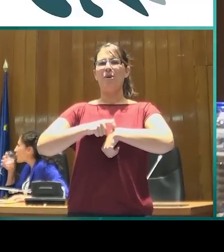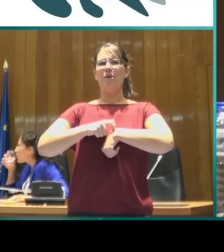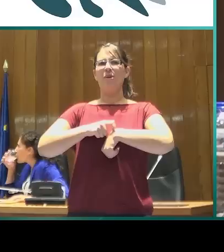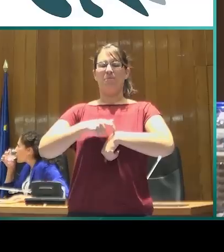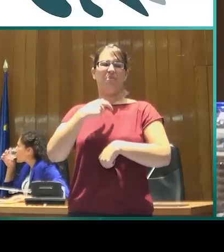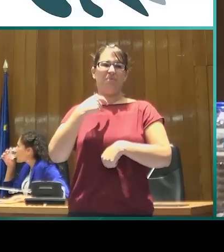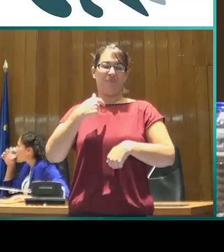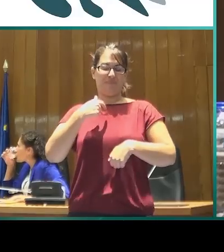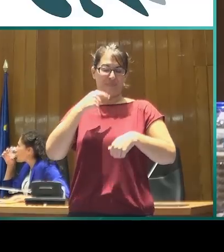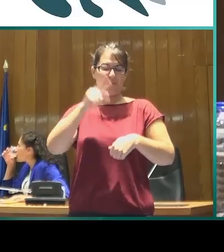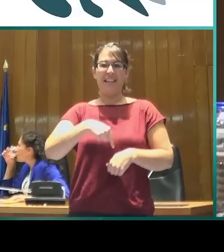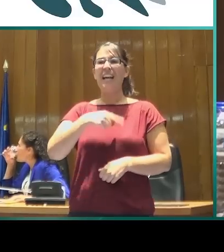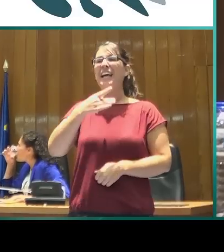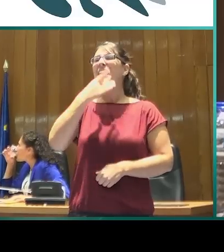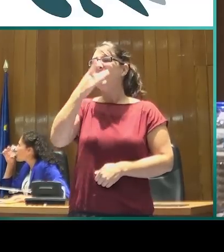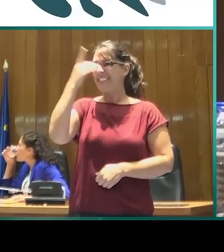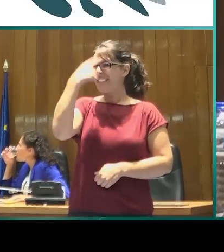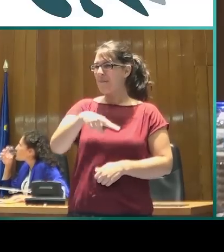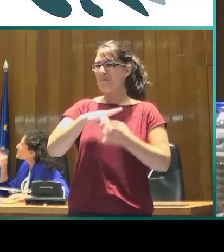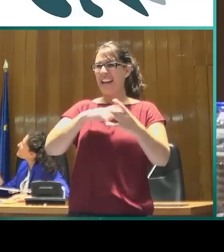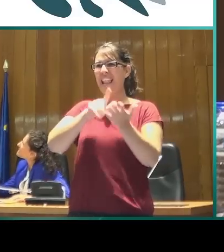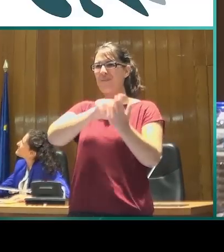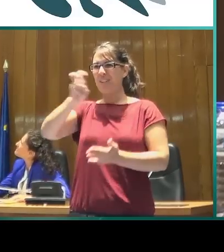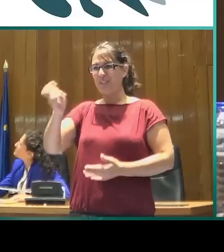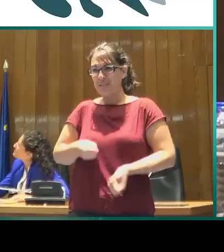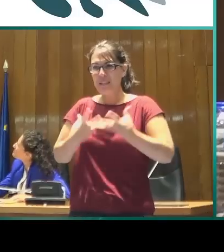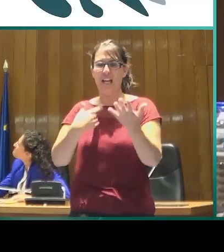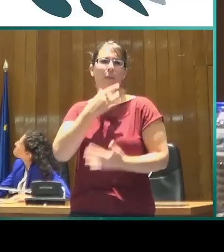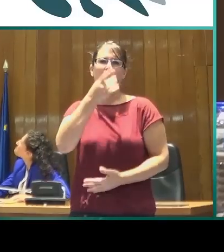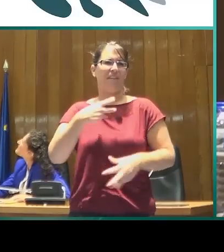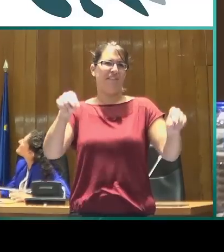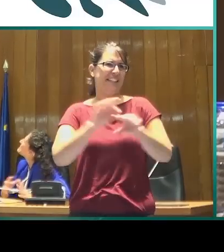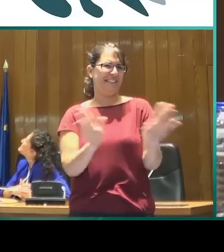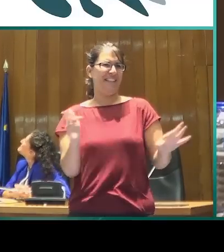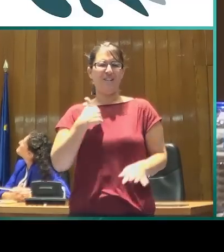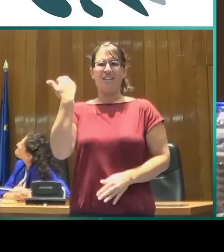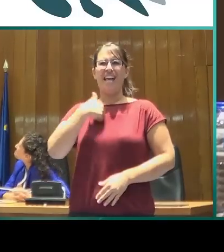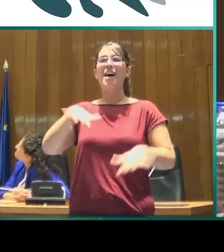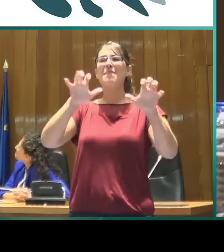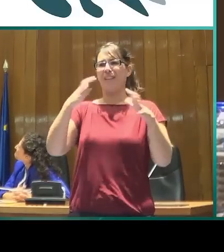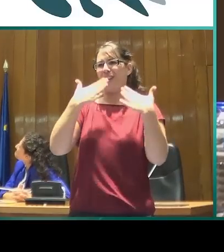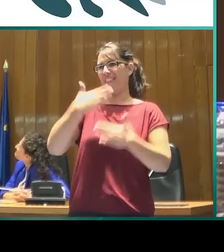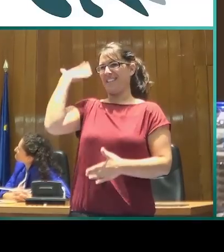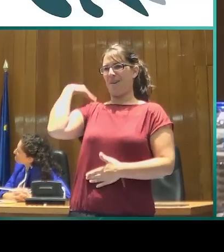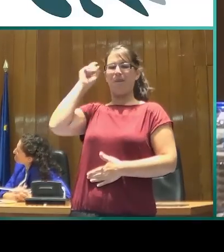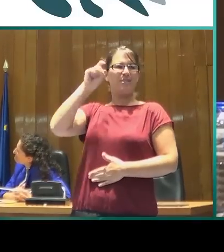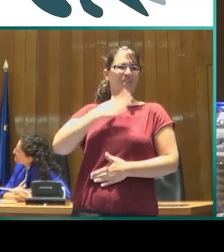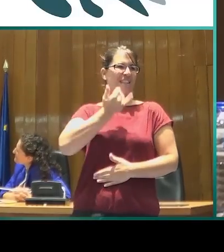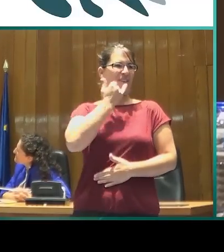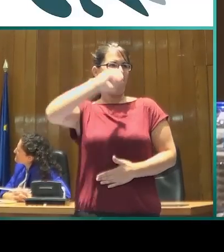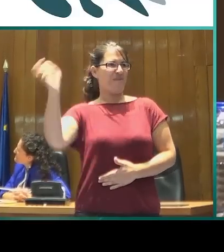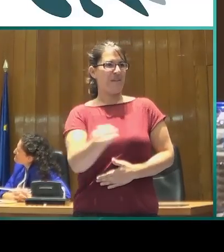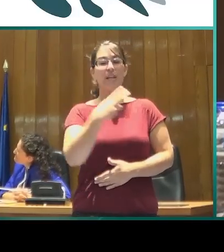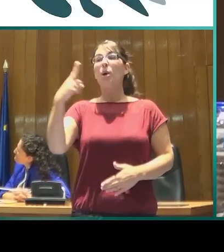expresarme en otras lenguas. Una gran ventaja que siempre agradeceré, como no, al mejor de mis profesores de idiomas. Ese miedo al ridículo, esa